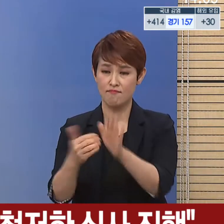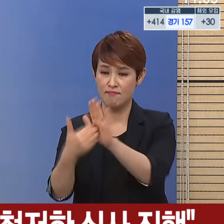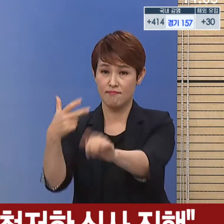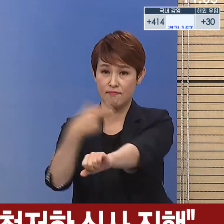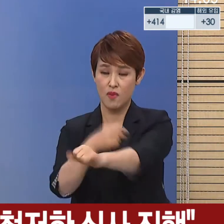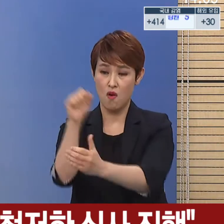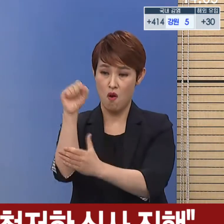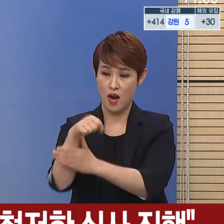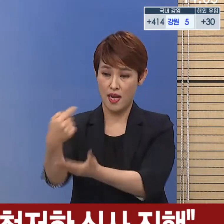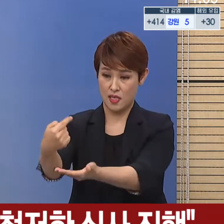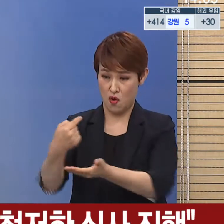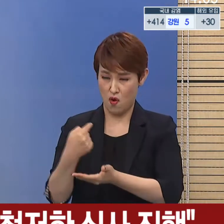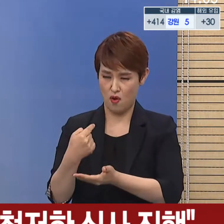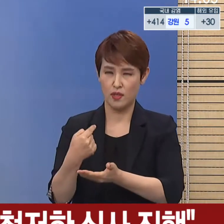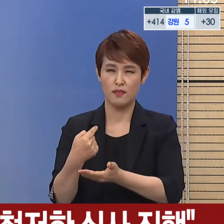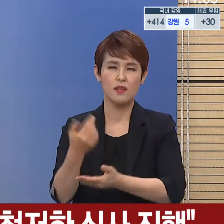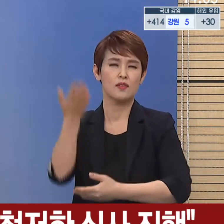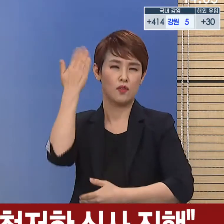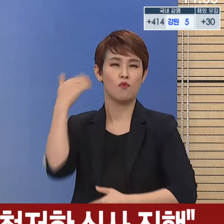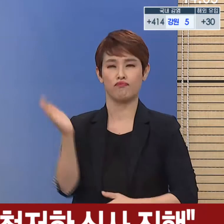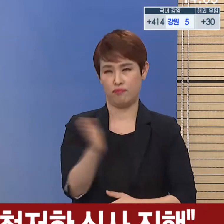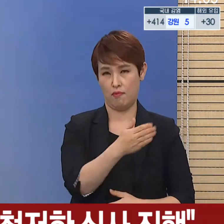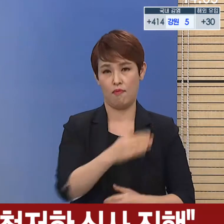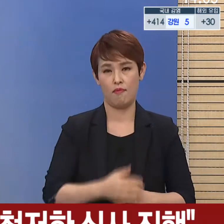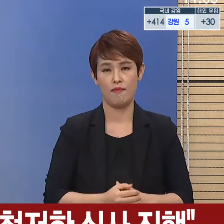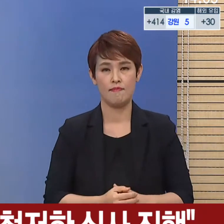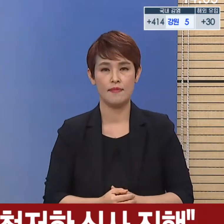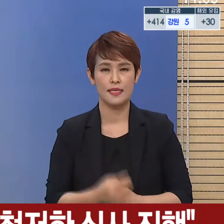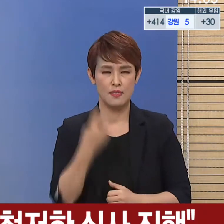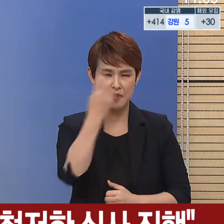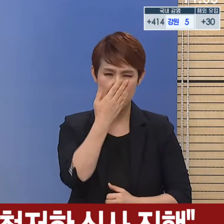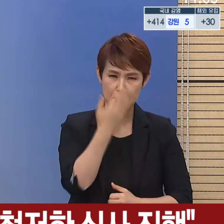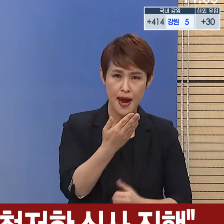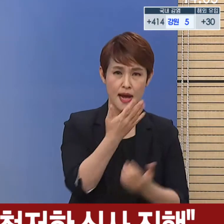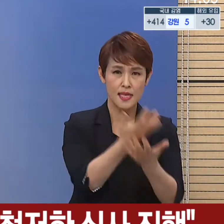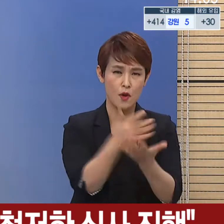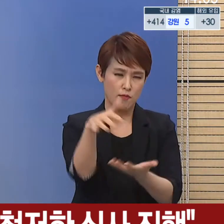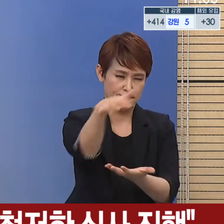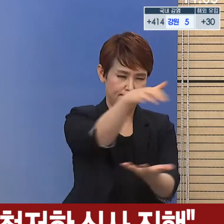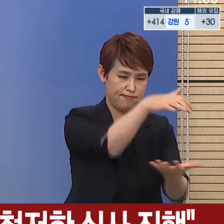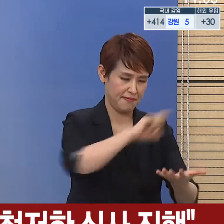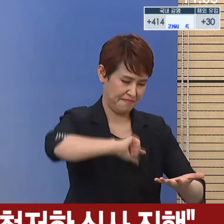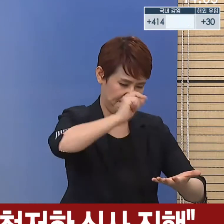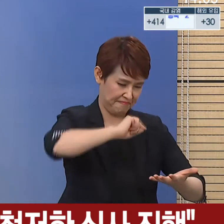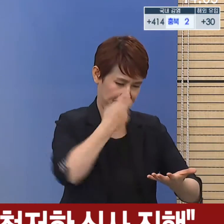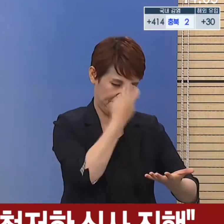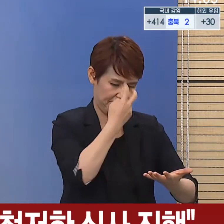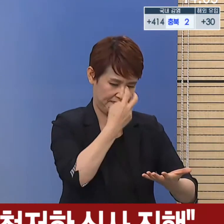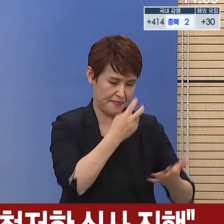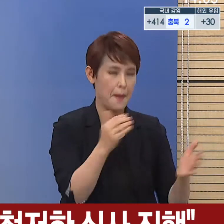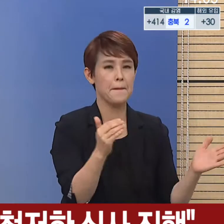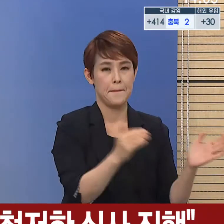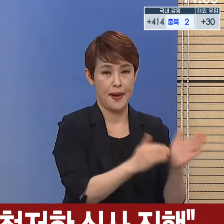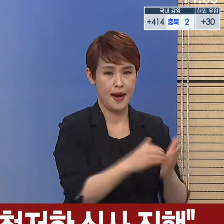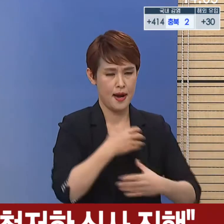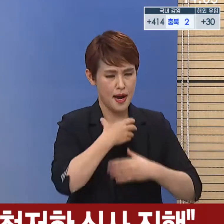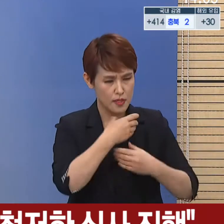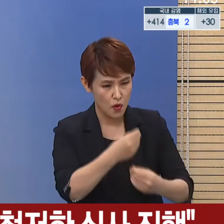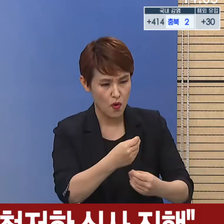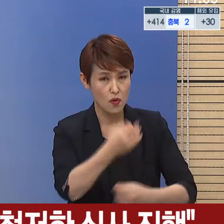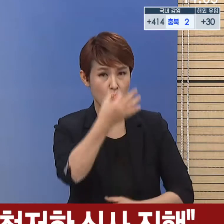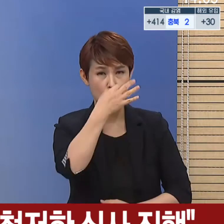허가 신청이 접수되기 이전부터 심사가 가능한 자료를 사전 검토함으로써